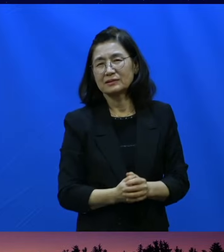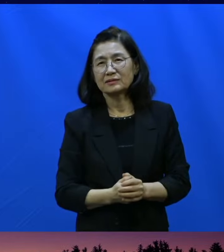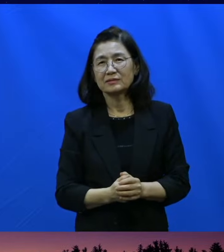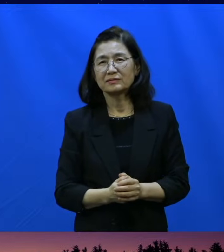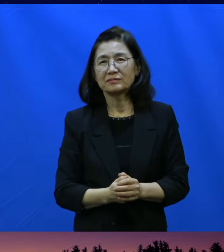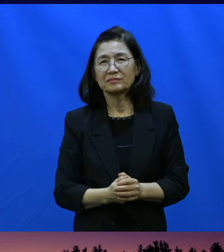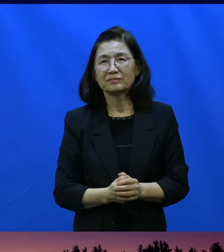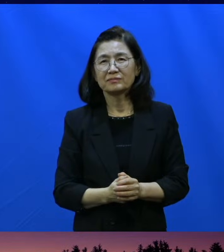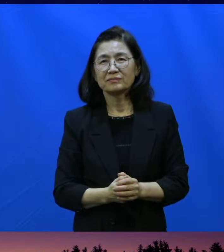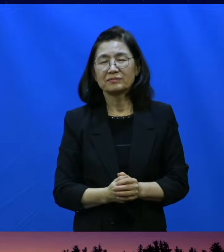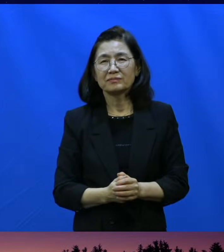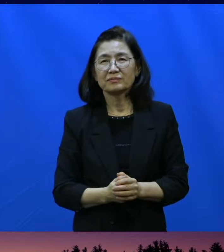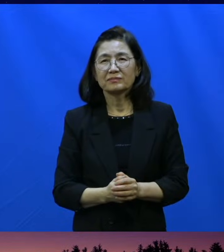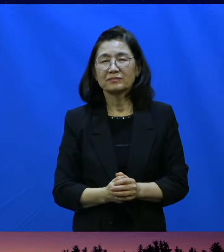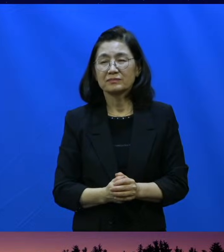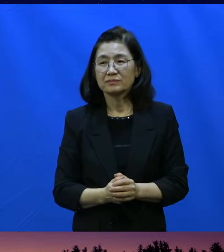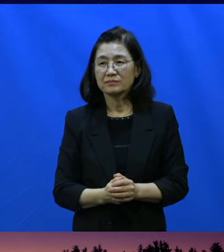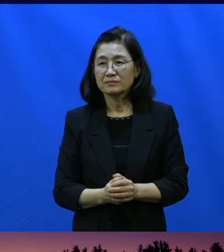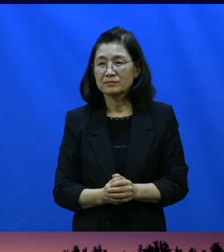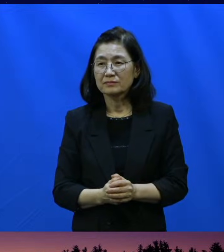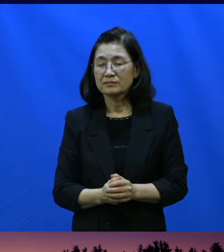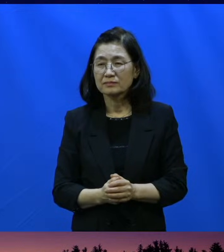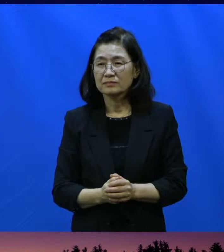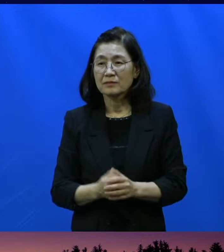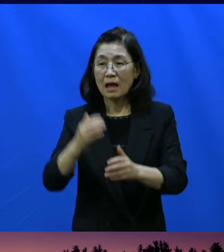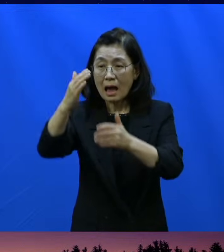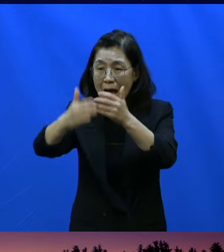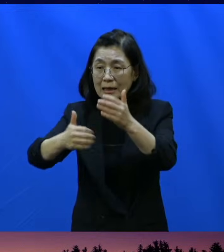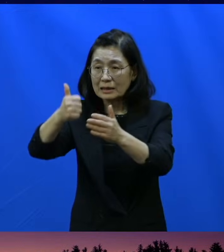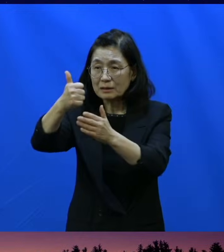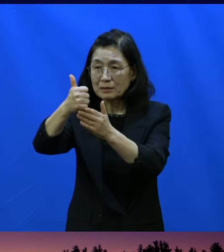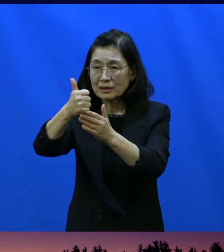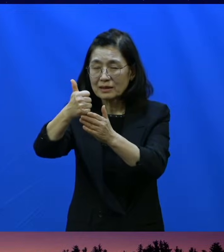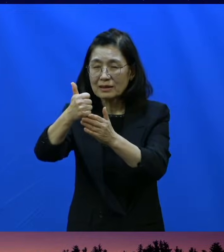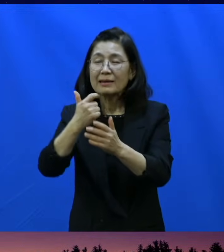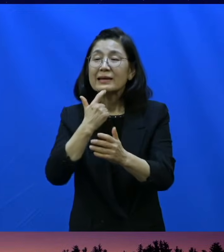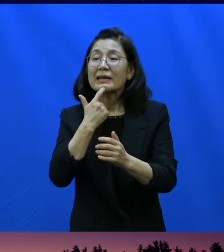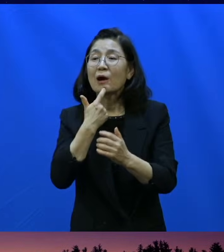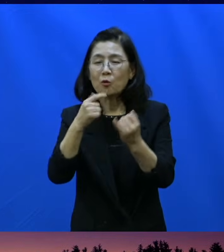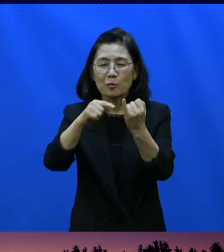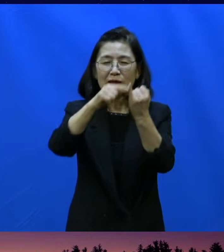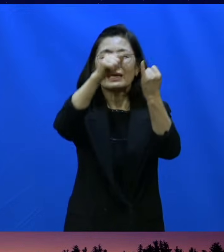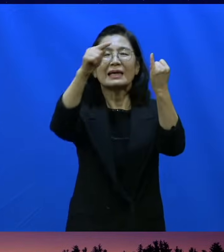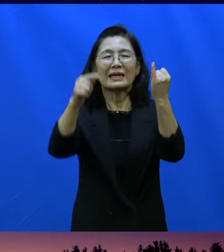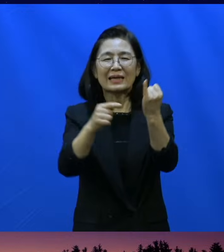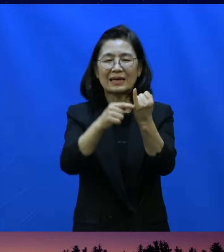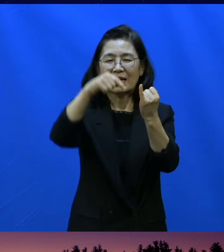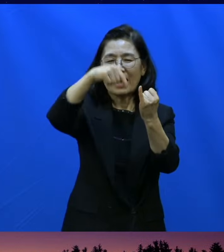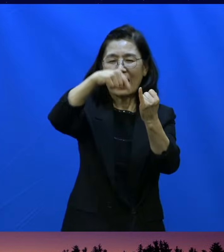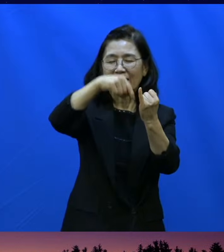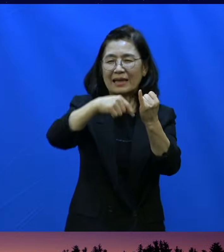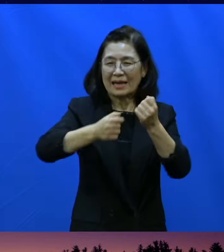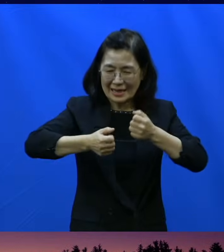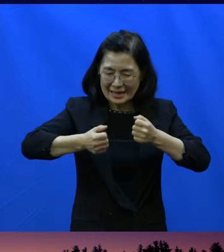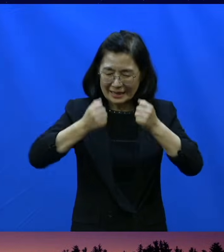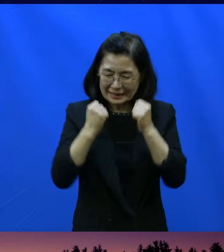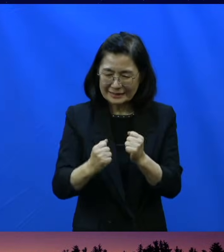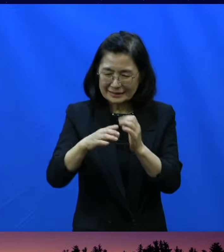원래 태중에서 하나님이 야곱을 선택하셨어요. 그런데 뭐 아버지